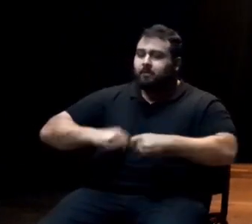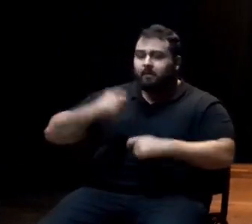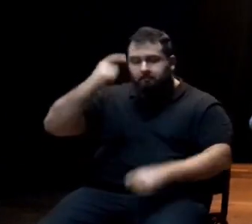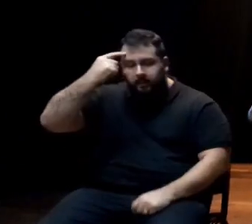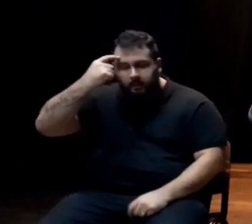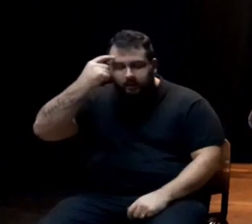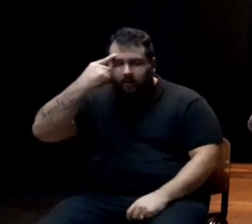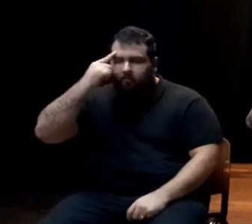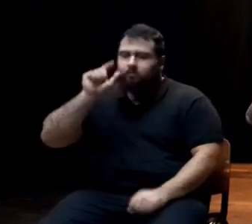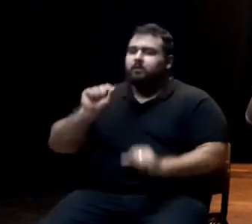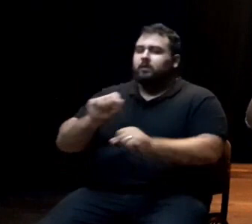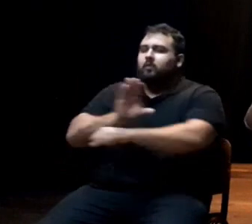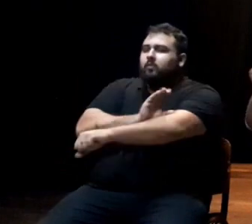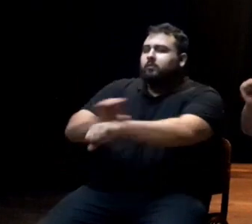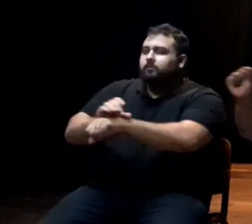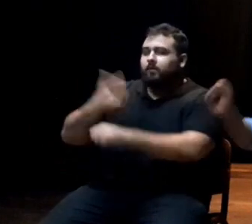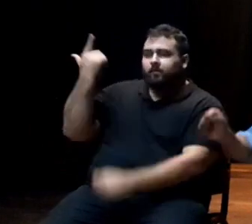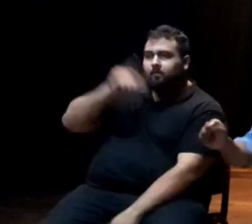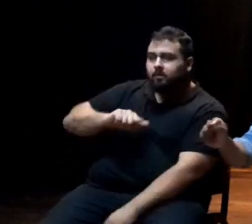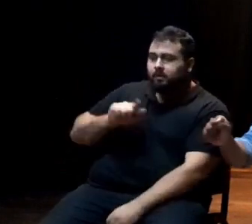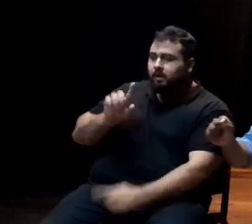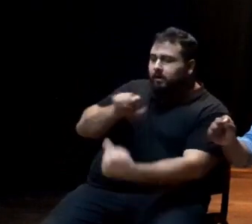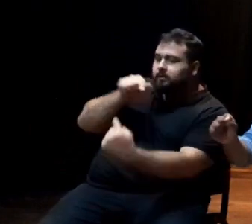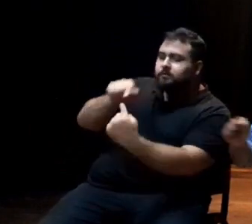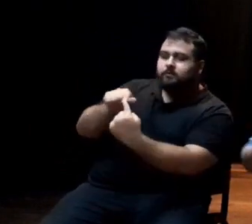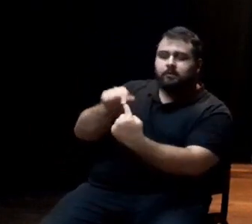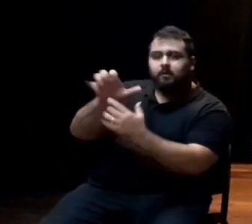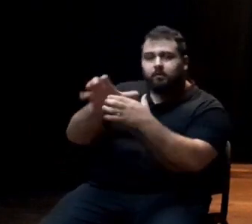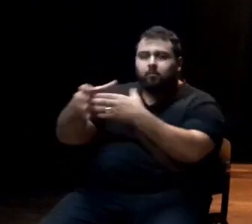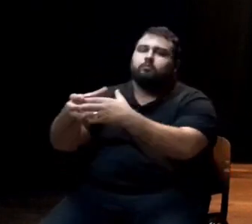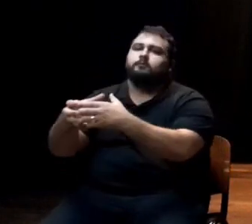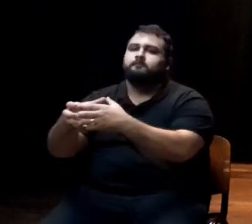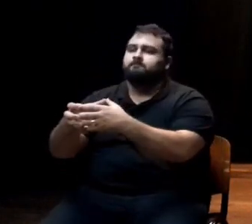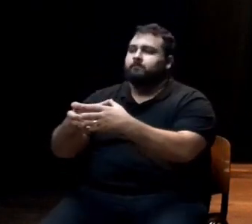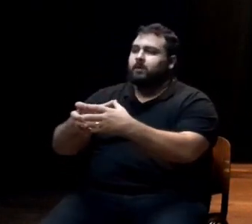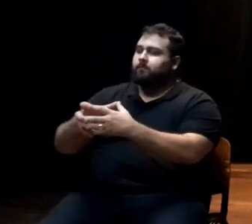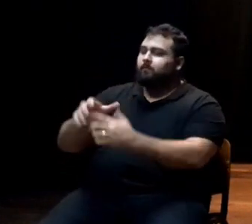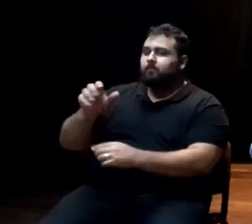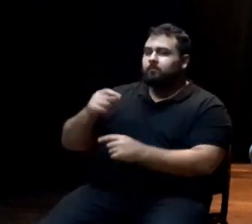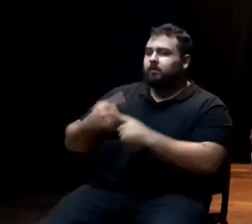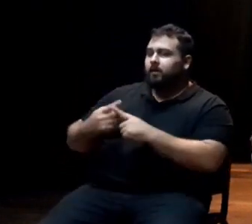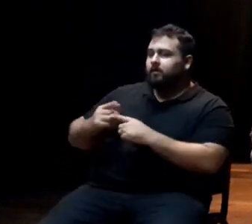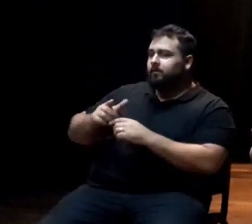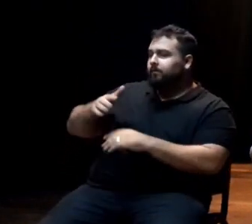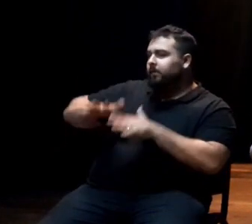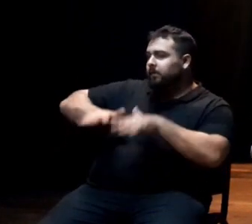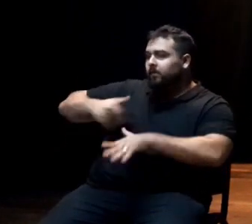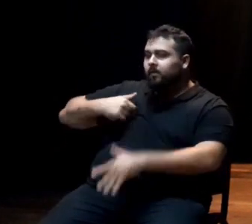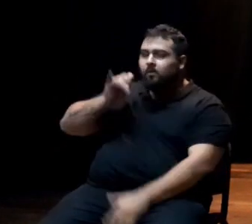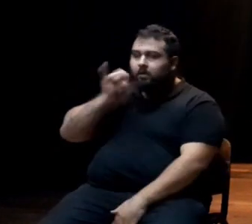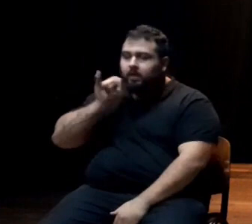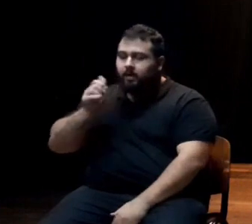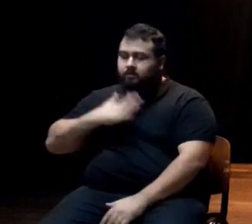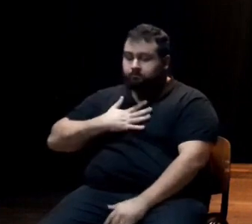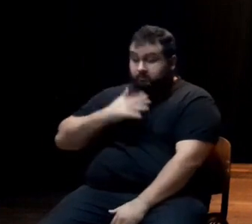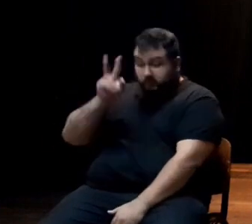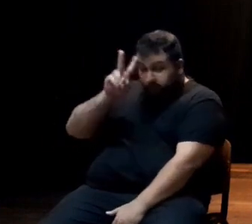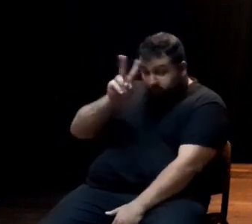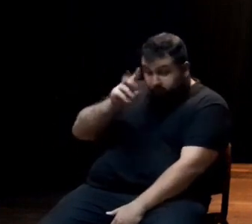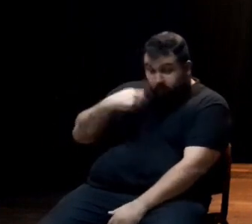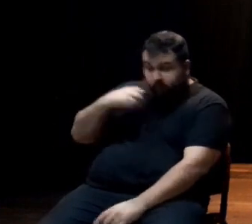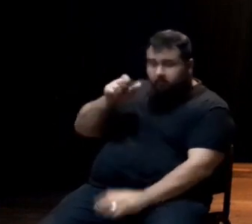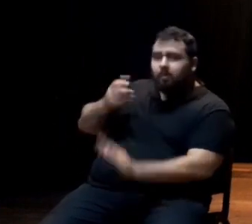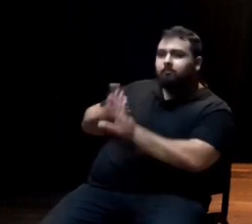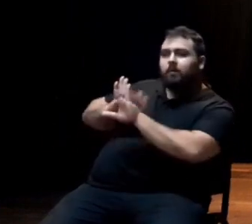que culturalmente eu vou conseguir atingir aquele grupo. Porque, às vezes, se eu for contar a história com a minha visão, ou com o